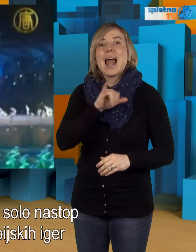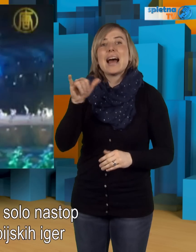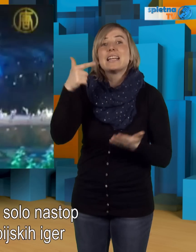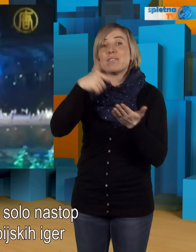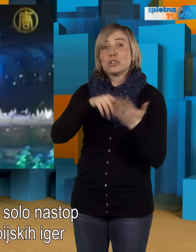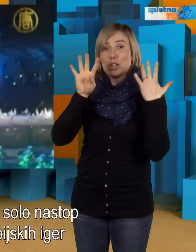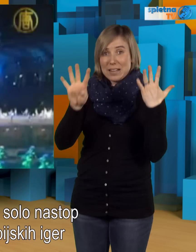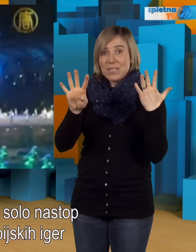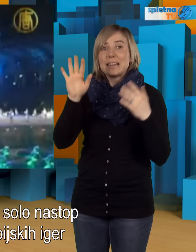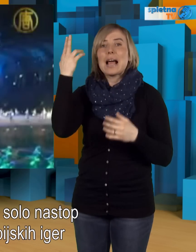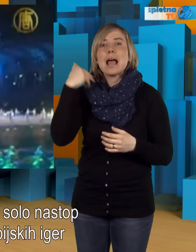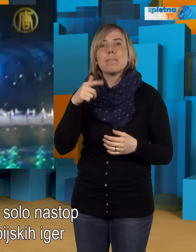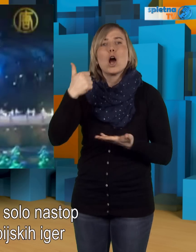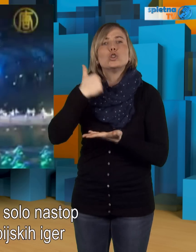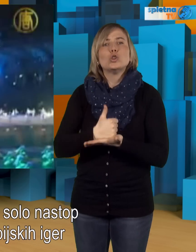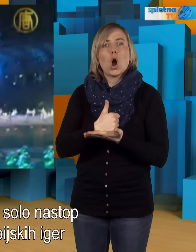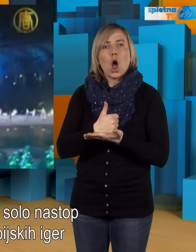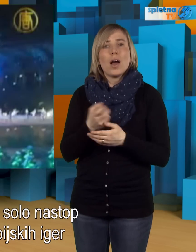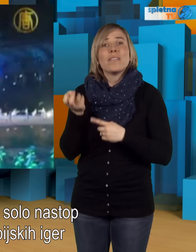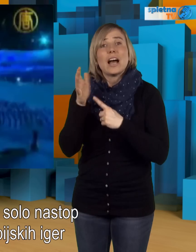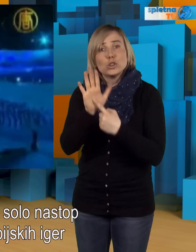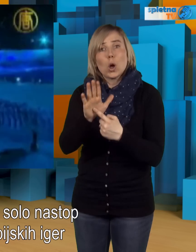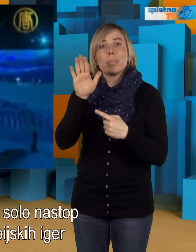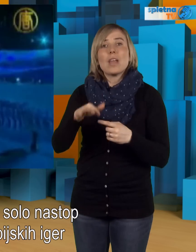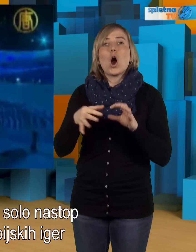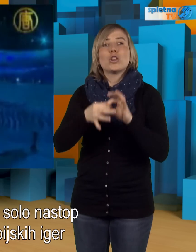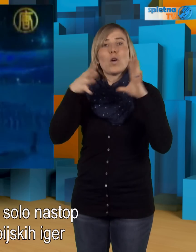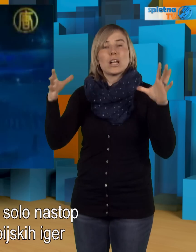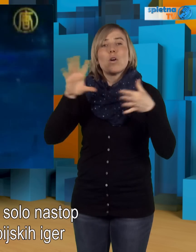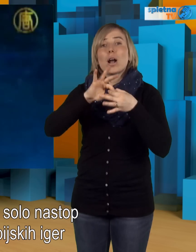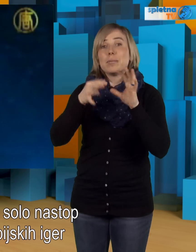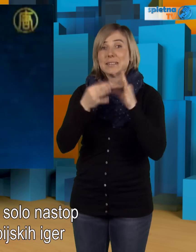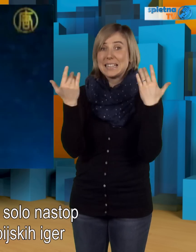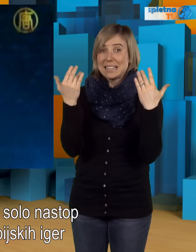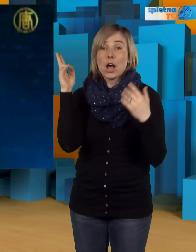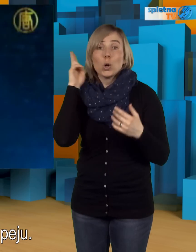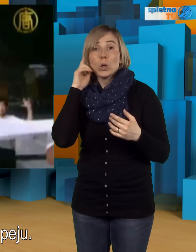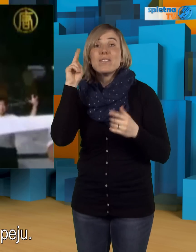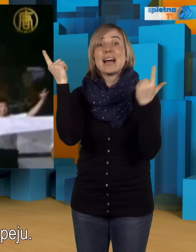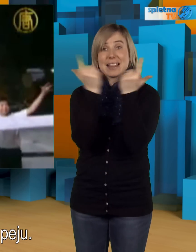Leta 2009 je imela solo nastop na otvoritvi olimpijskih iger gluhih v Tajpeju.